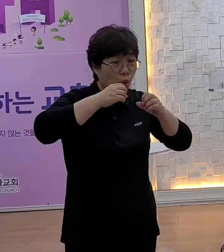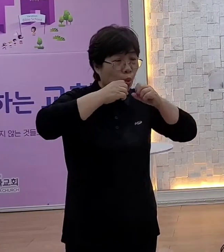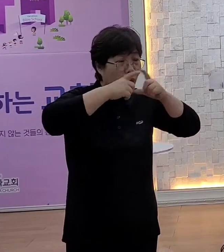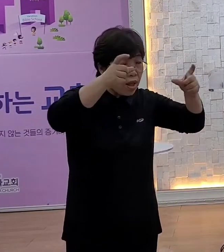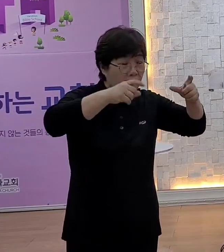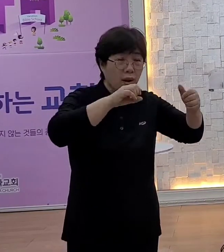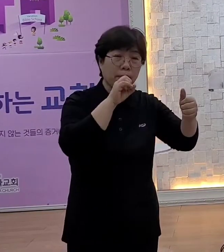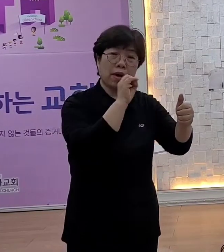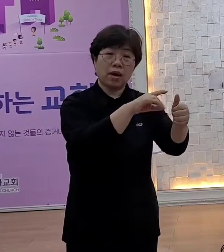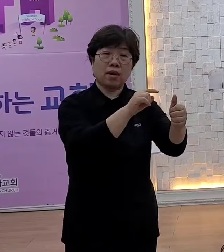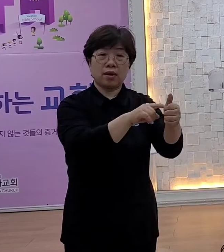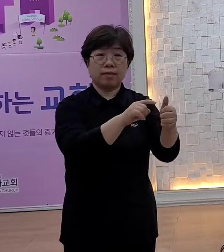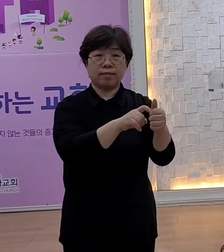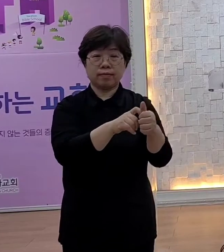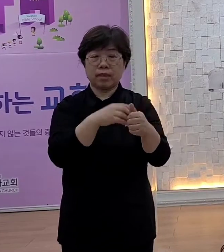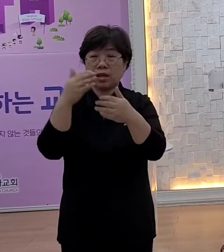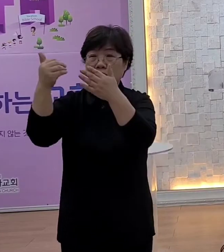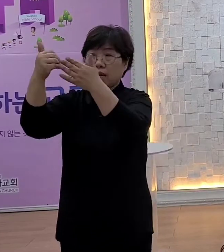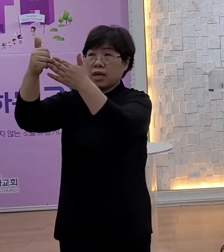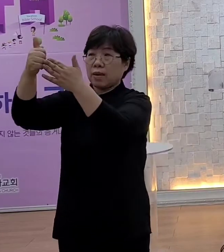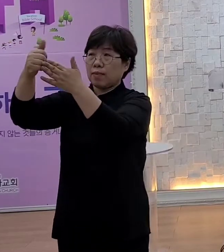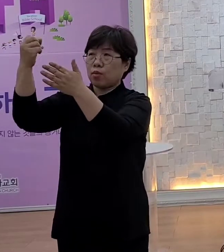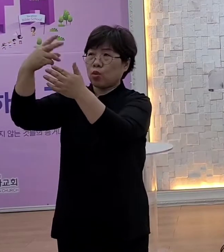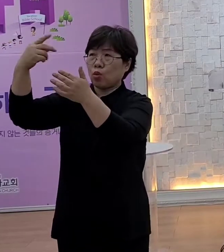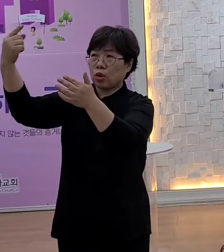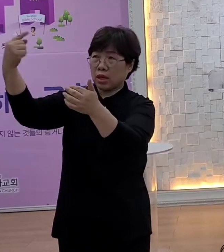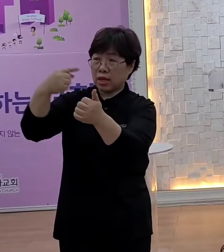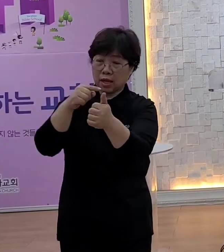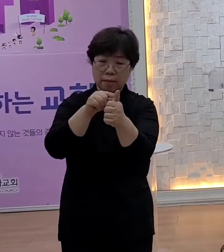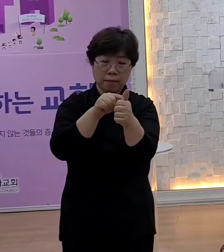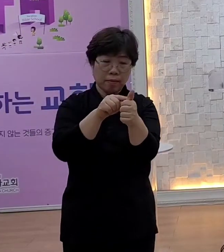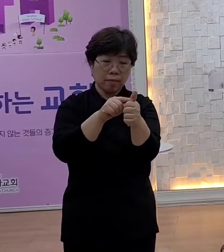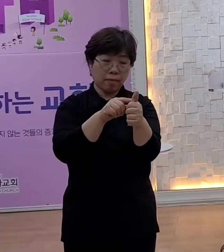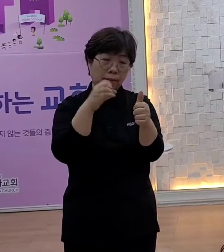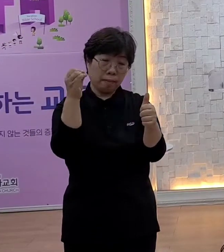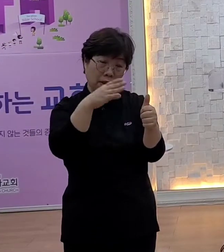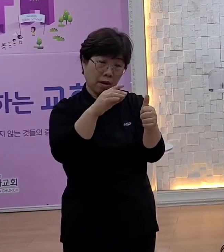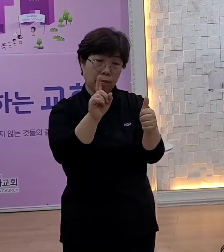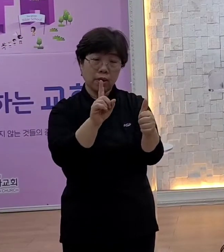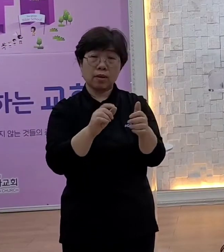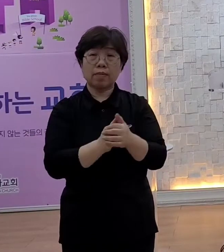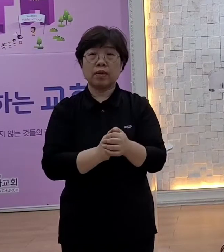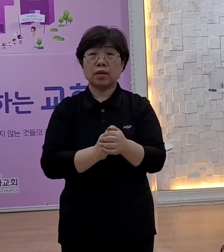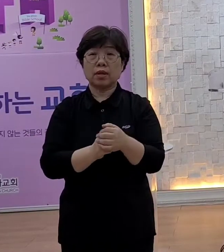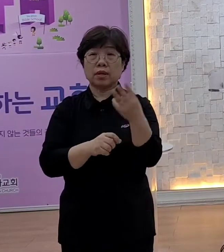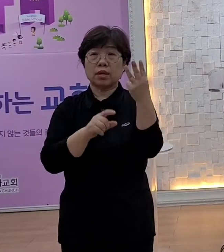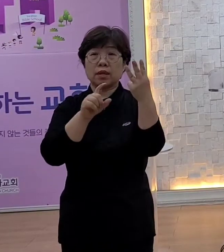토함을 받은 이 요나에게 하나님 다시 나타나셨습니다. 뭐라고 말씀합니까? 2절에 보니까